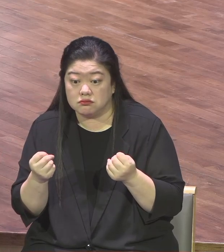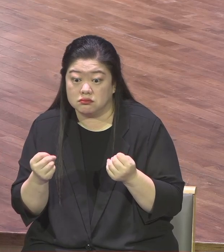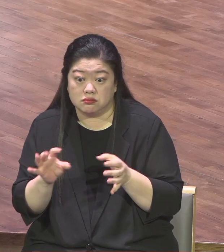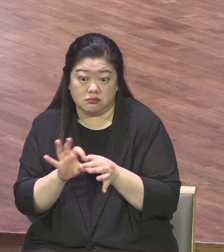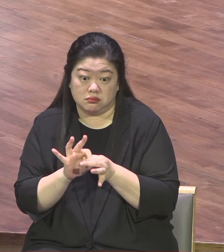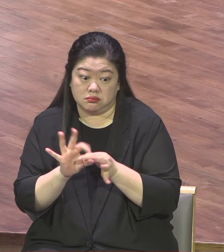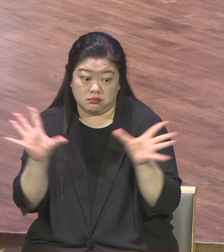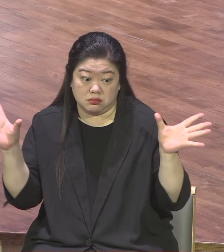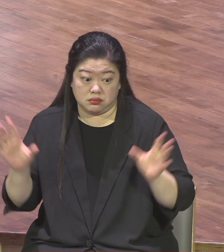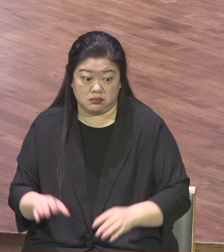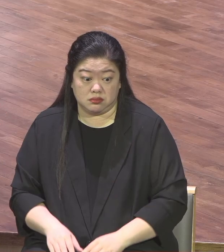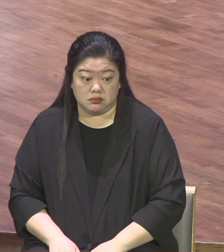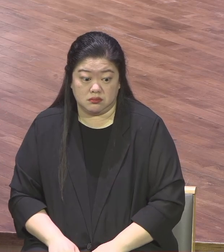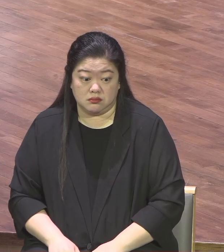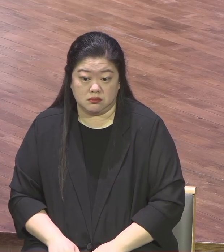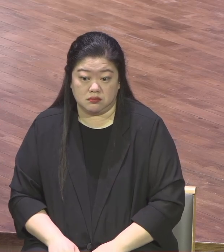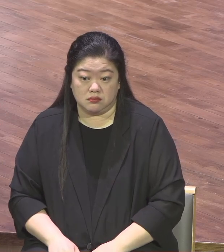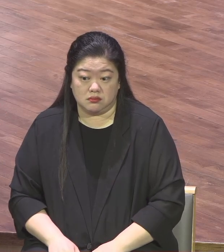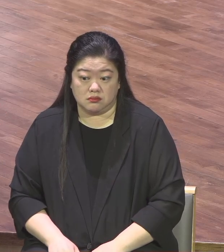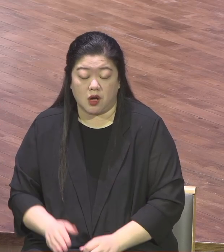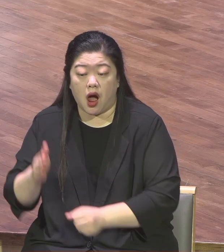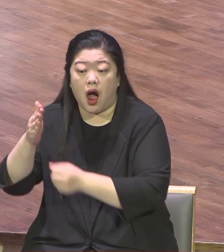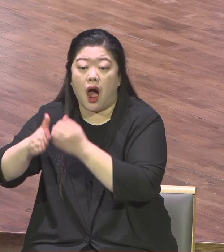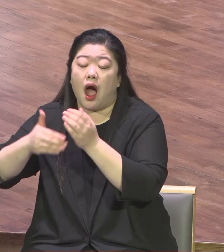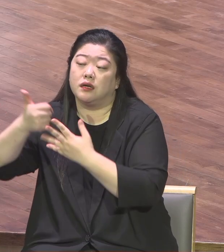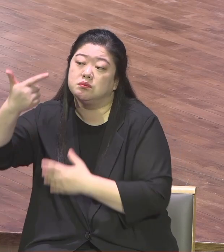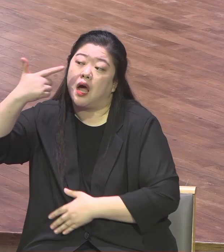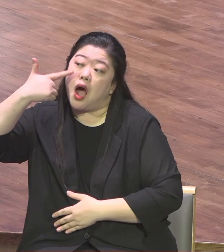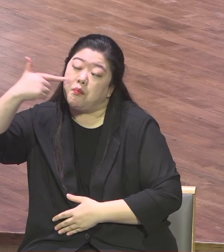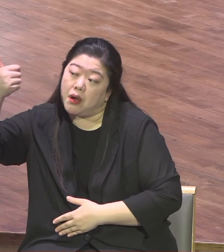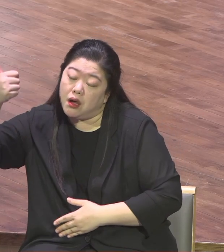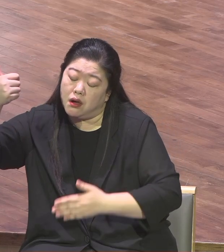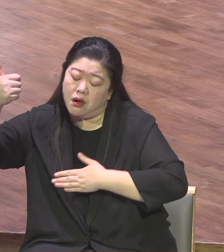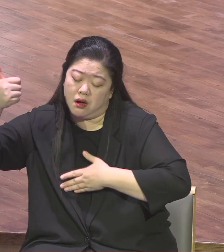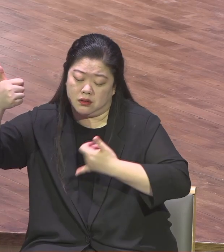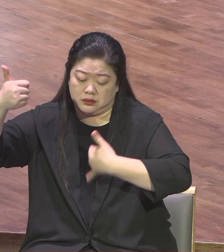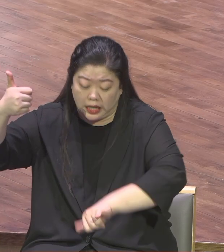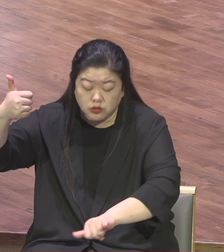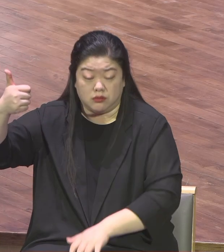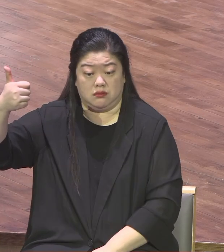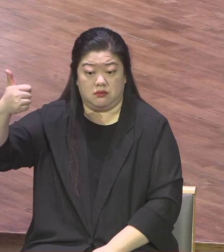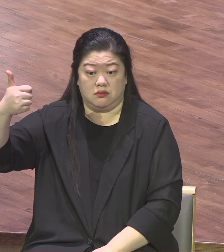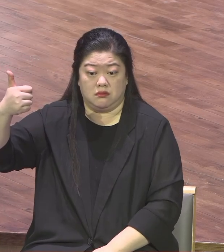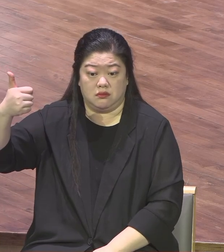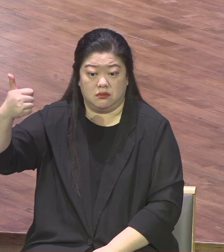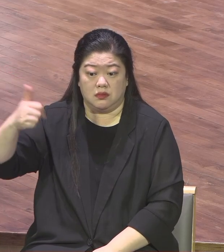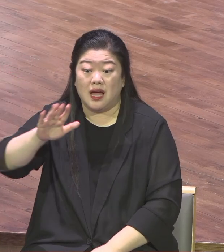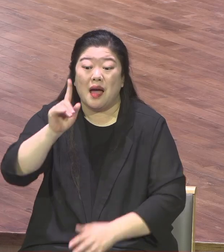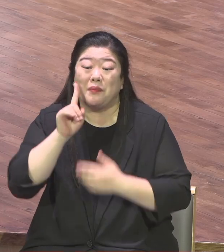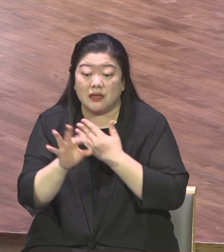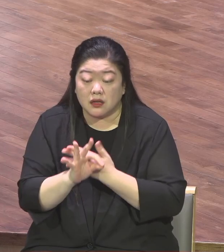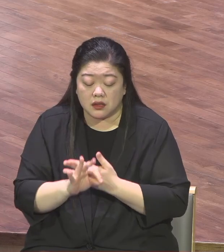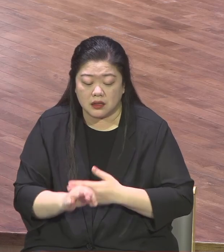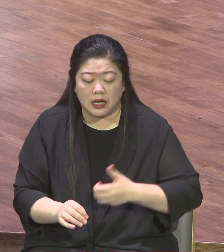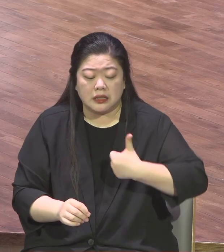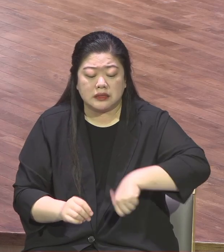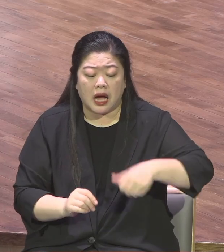나는 하나님 자녀예요. 어? 세상적인 기준으로 보는 게 아니라 영적 기준으로 보는 겁니다.